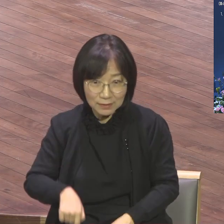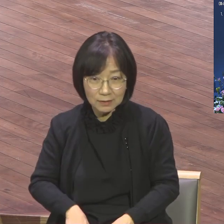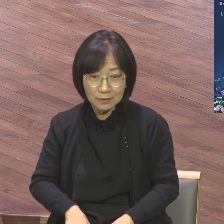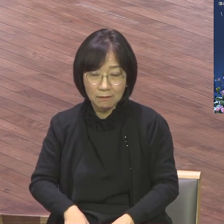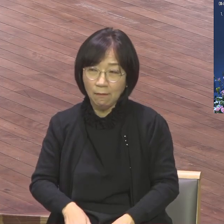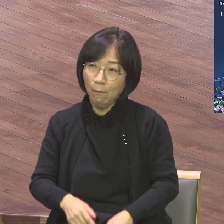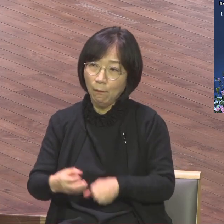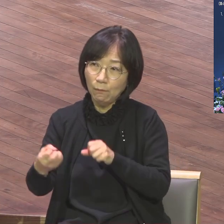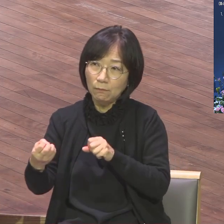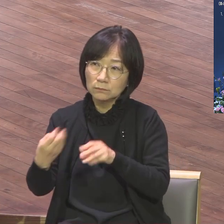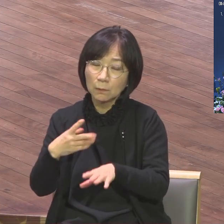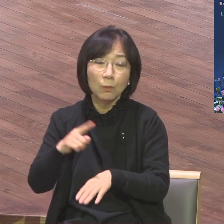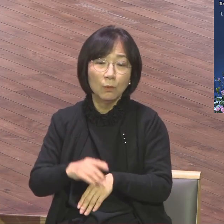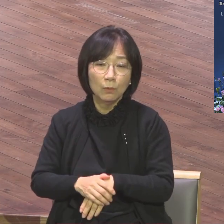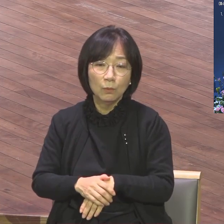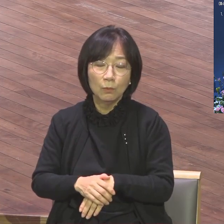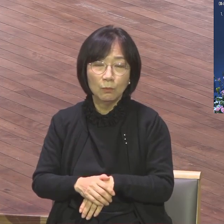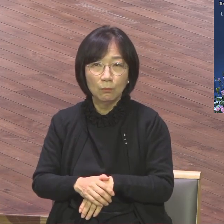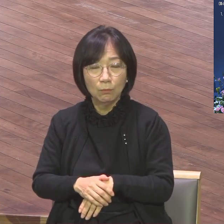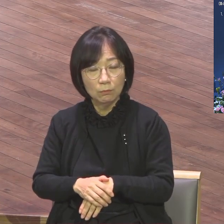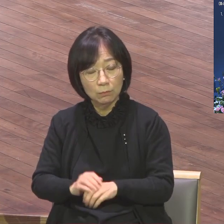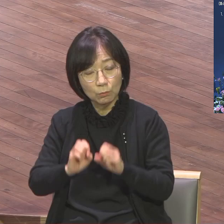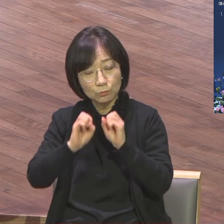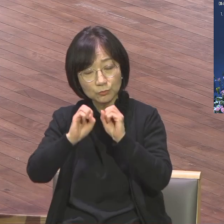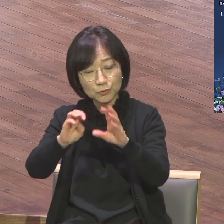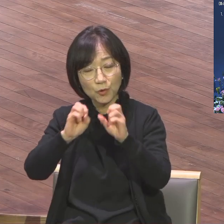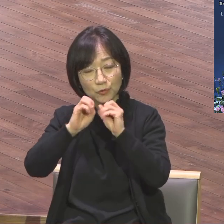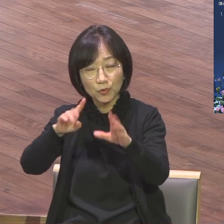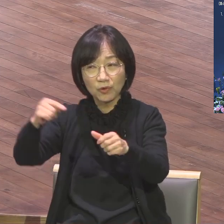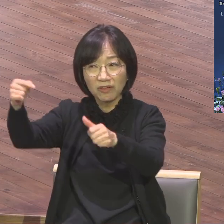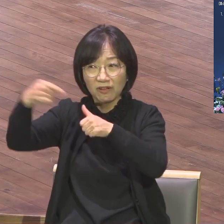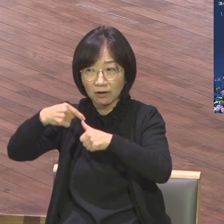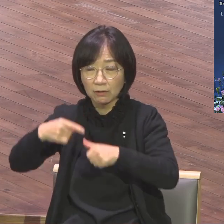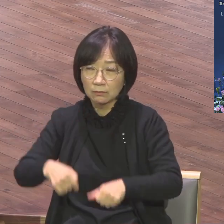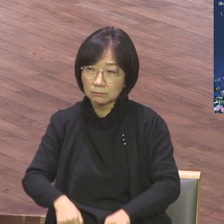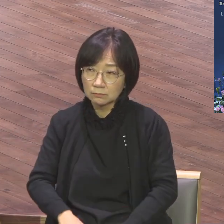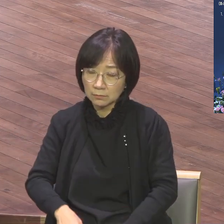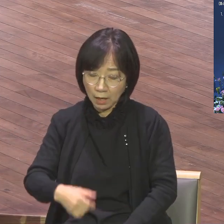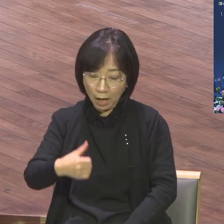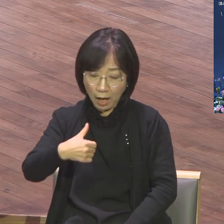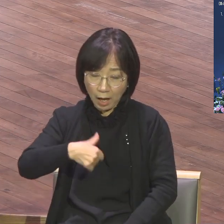기도했으면 고쳐줘야 될 텐데 계속 들려온 소리 전도해라.